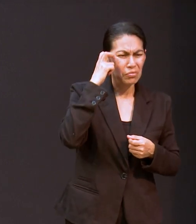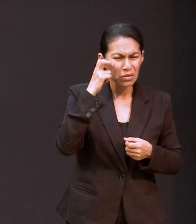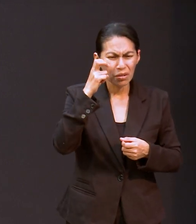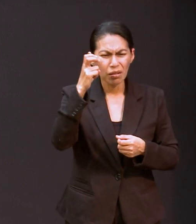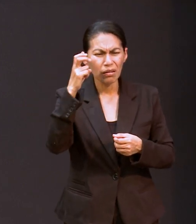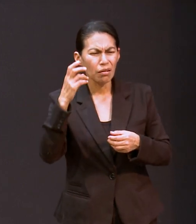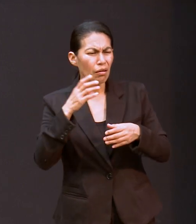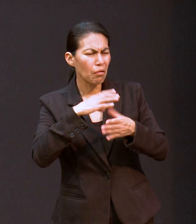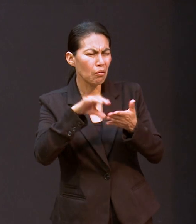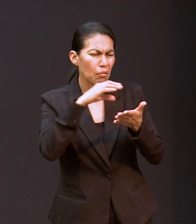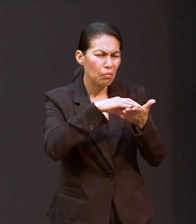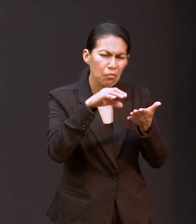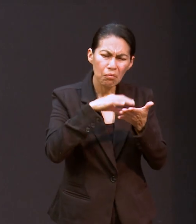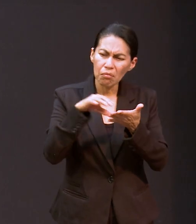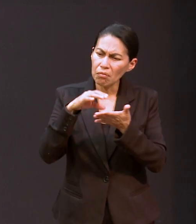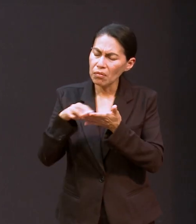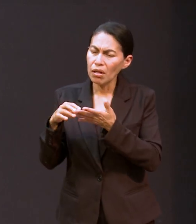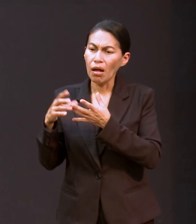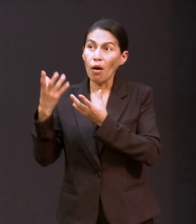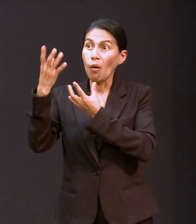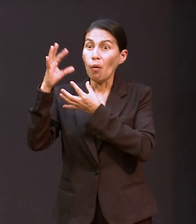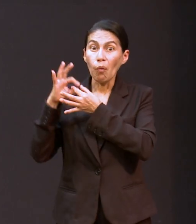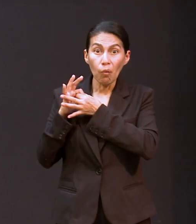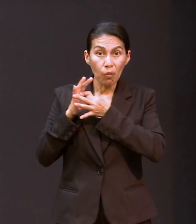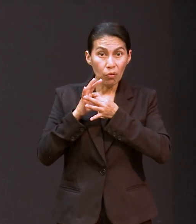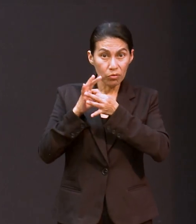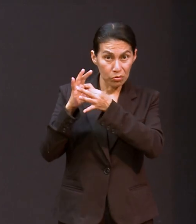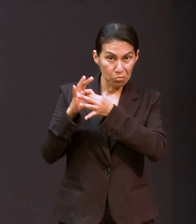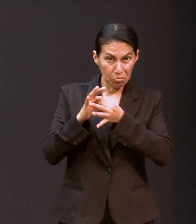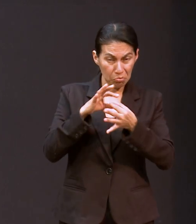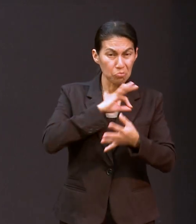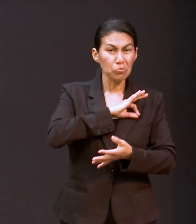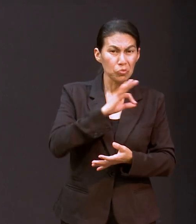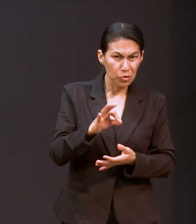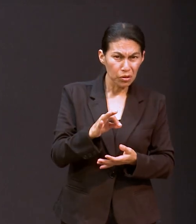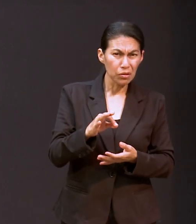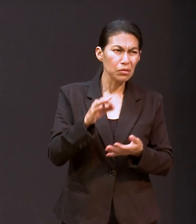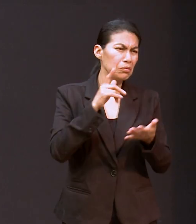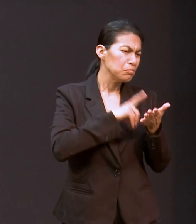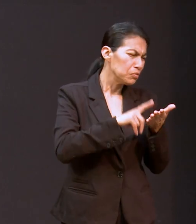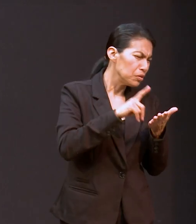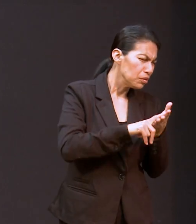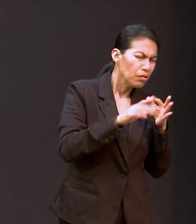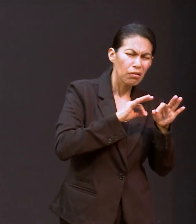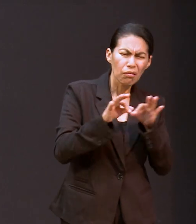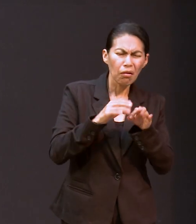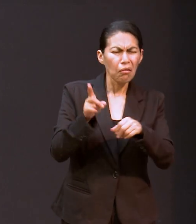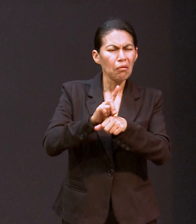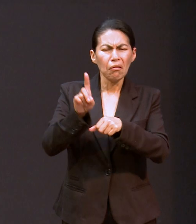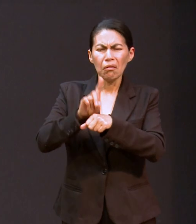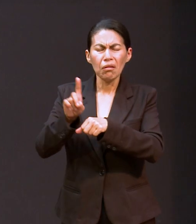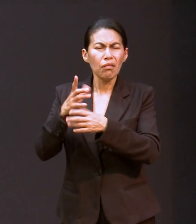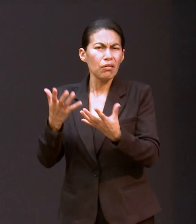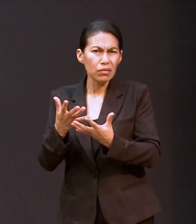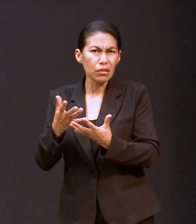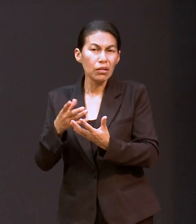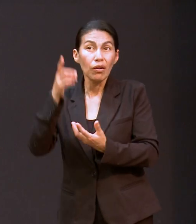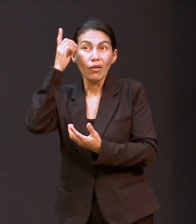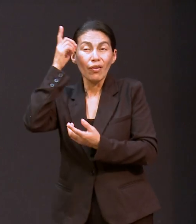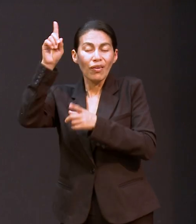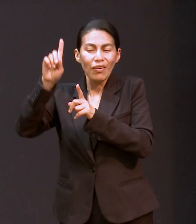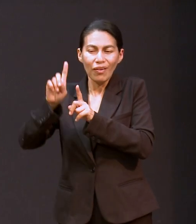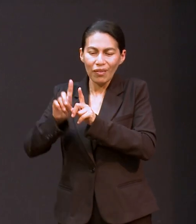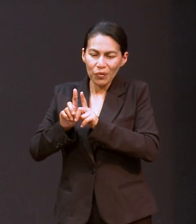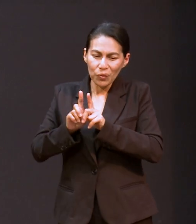estás en el mercado estás haciendo tu faena diaria Dios